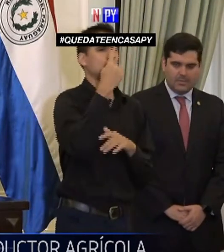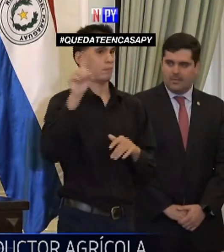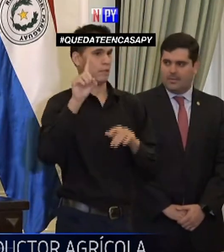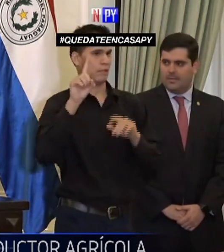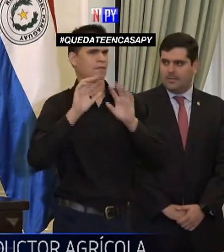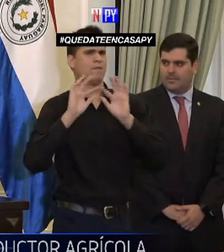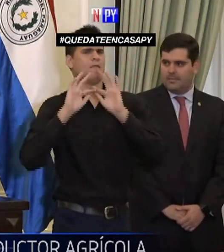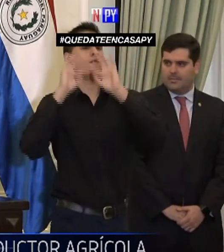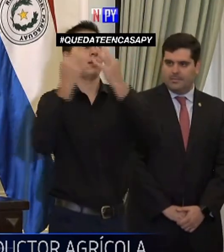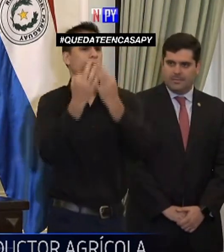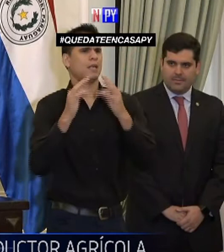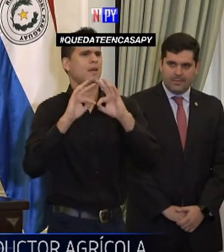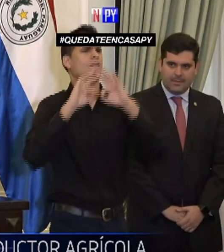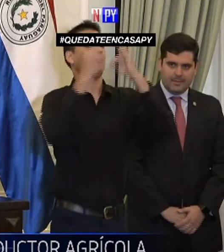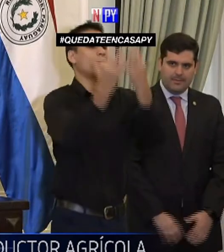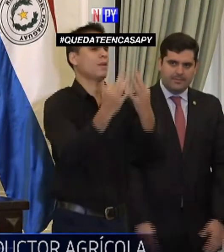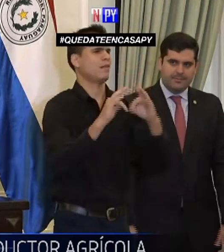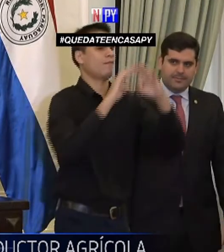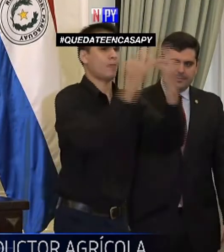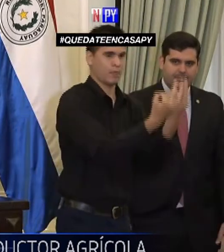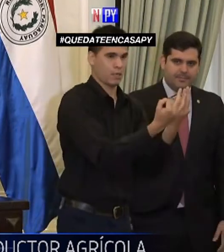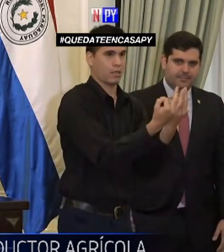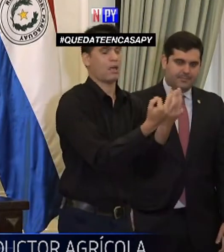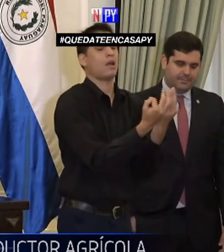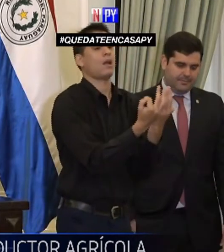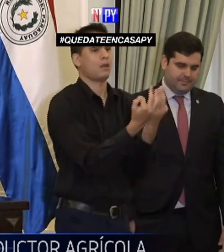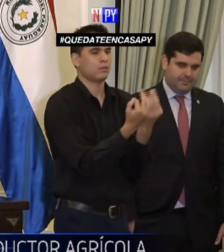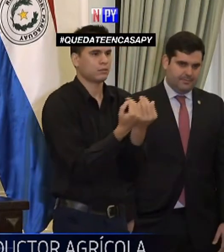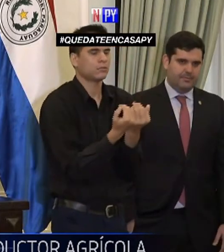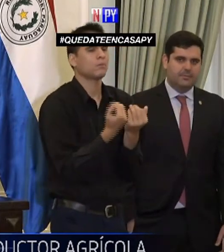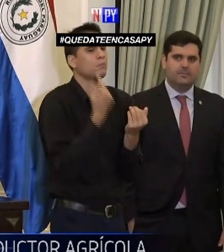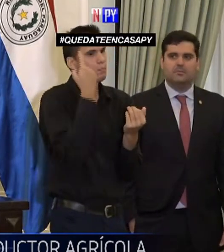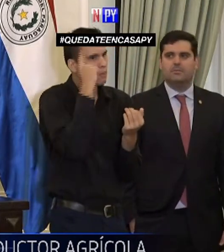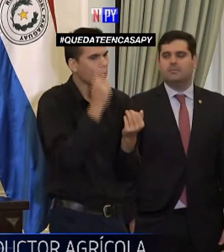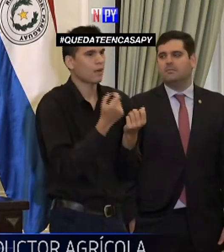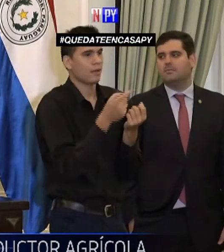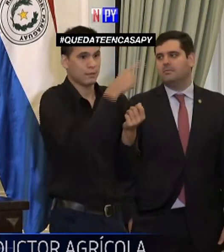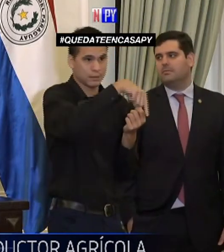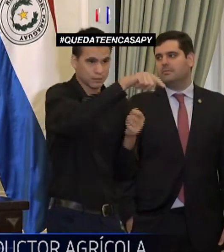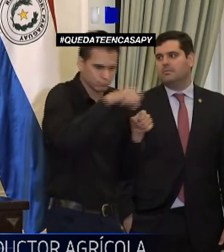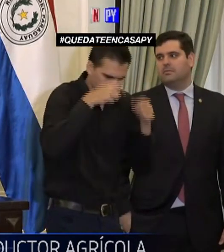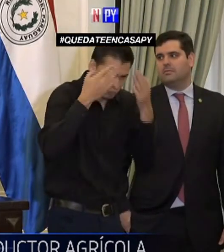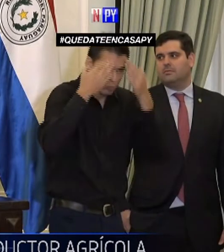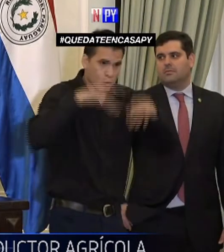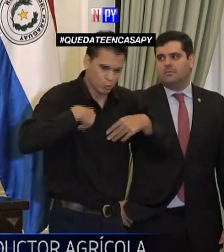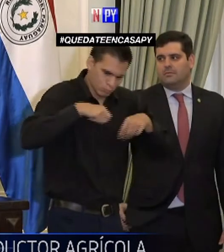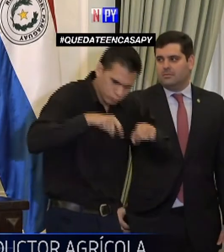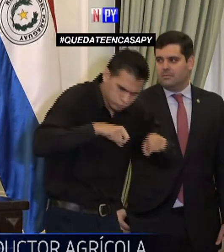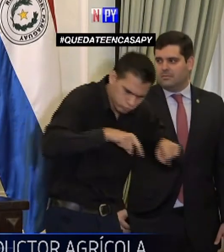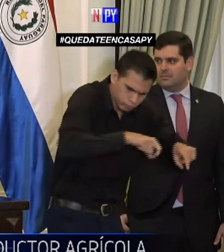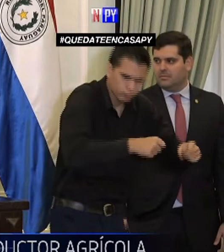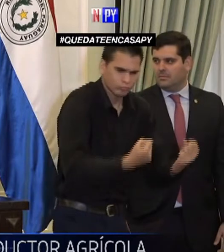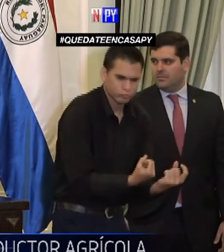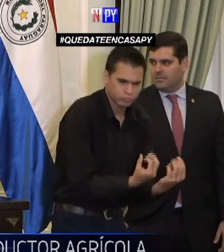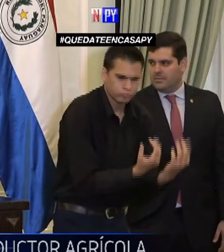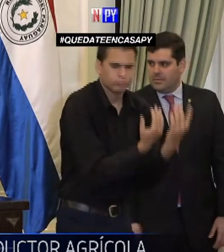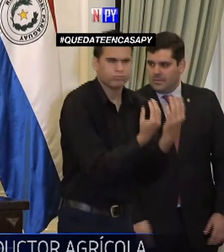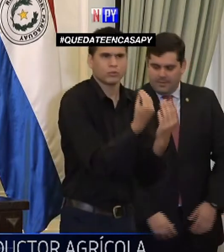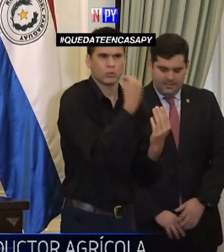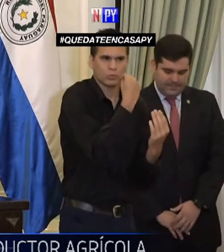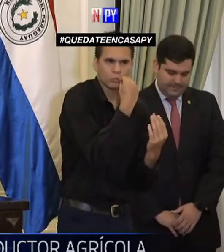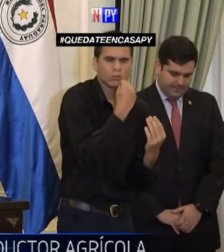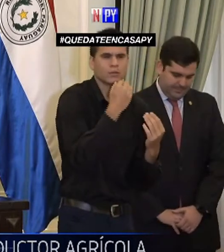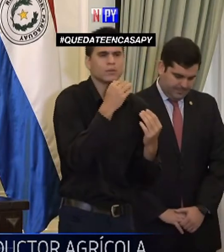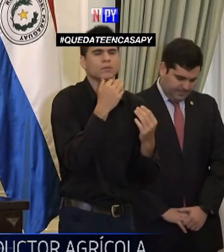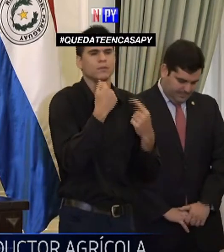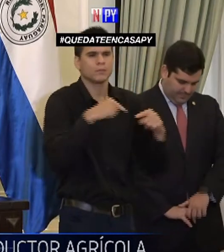familias, donde vamos a asistirle con el proyecto de autoconsumo, 30.000 van a ser afectadas en el departamento central a